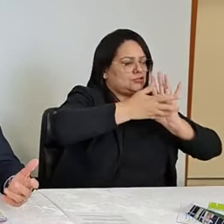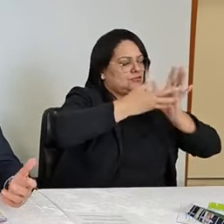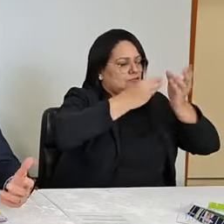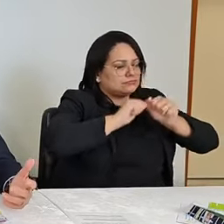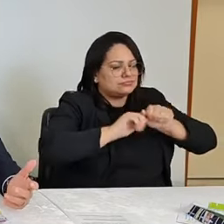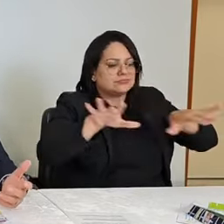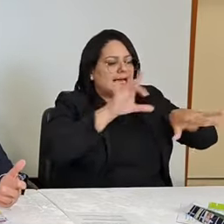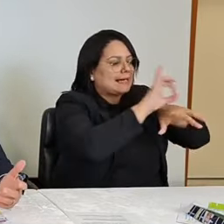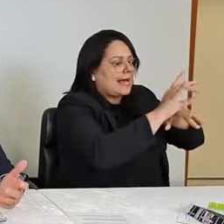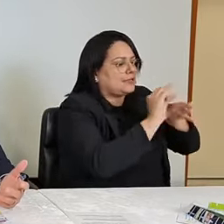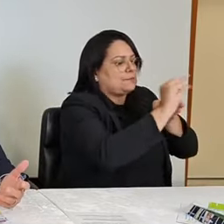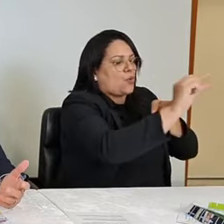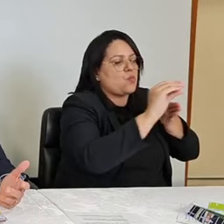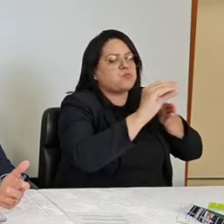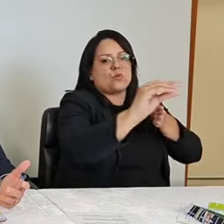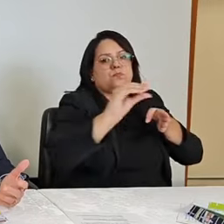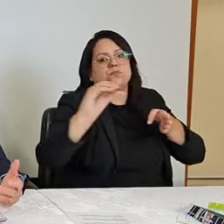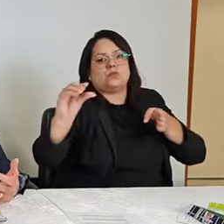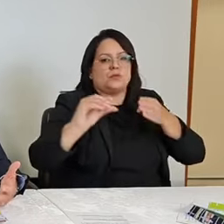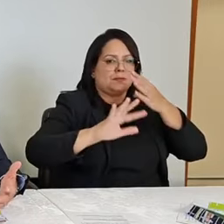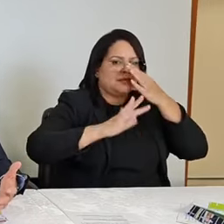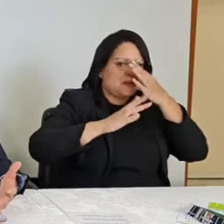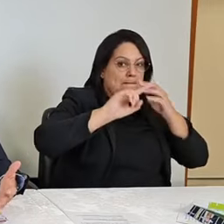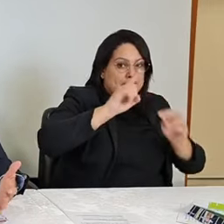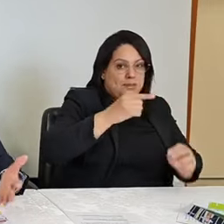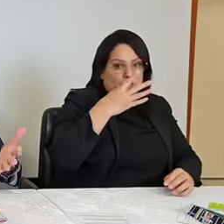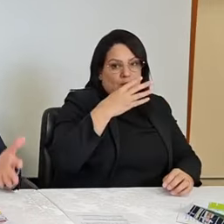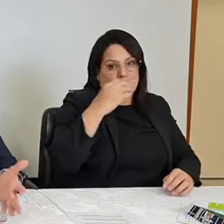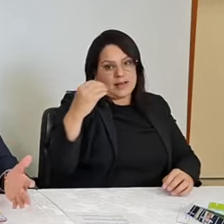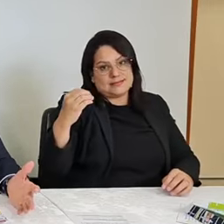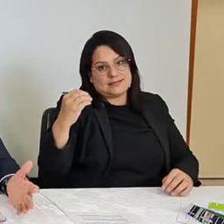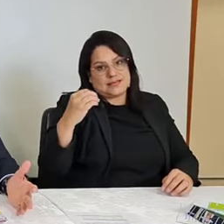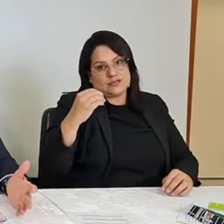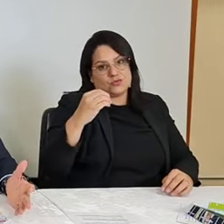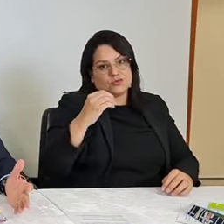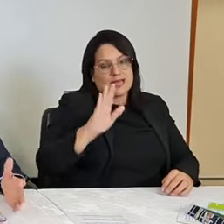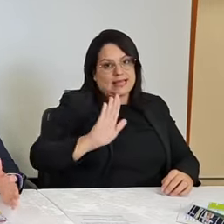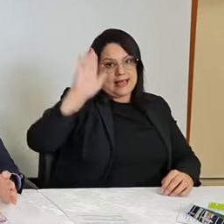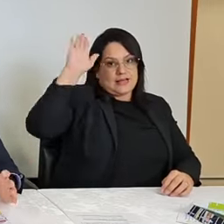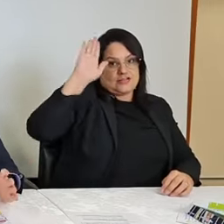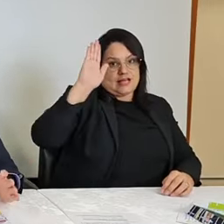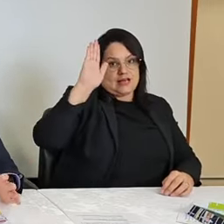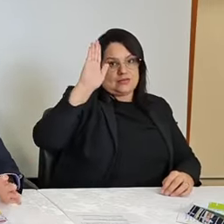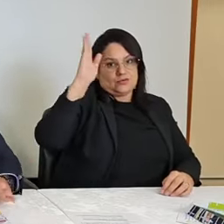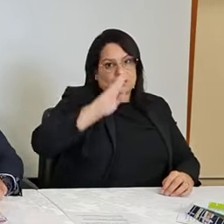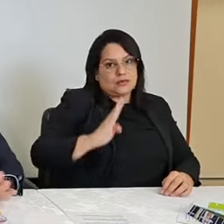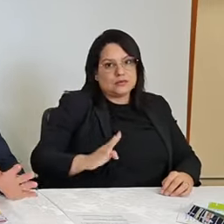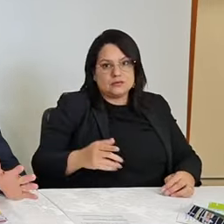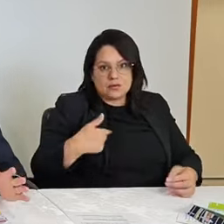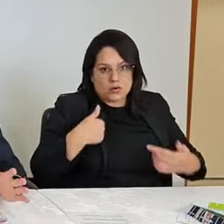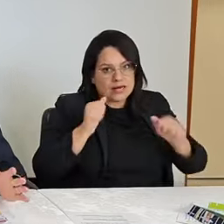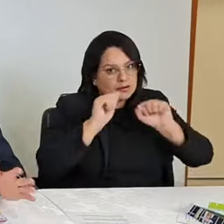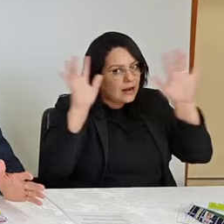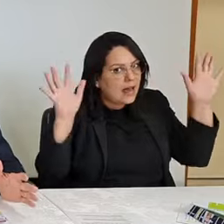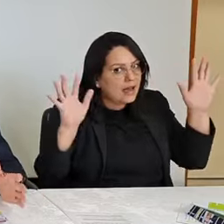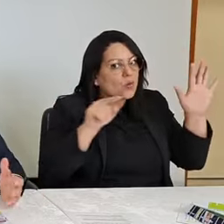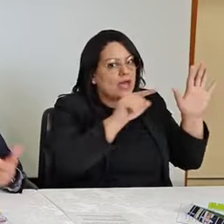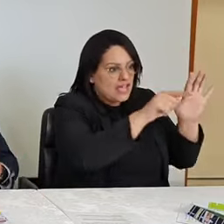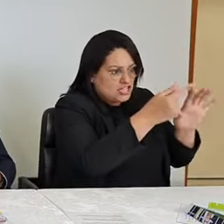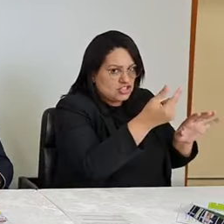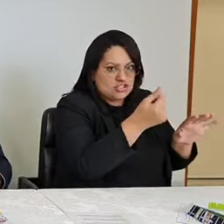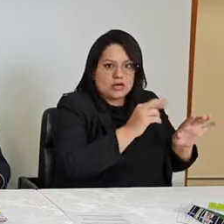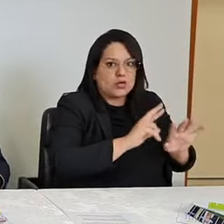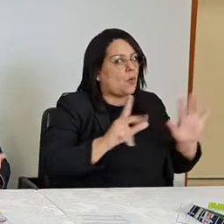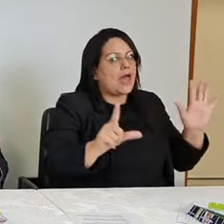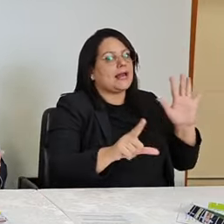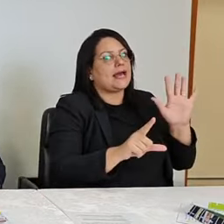recurso. Um pouco mais de 1.400 candidatos pelo Brasil receberam dinheiro da JBS. Quero deixar bem claro que não é ilegal esse recebimento. No